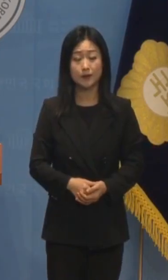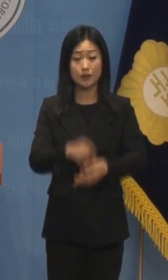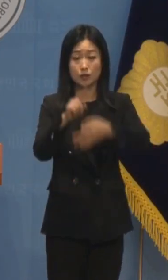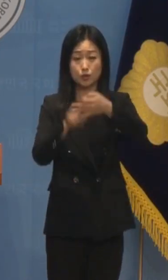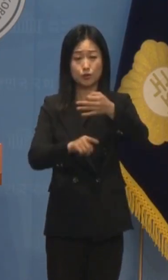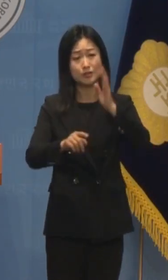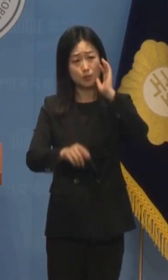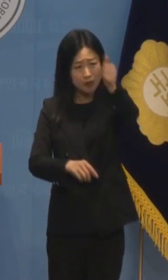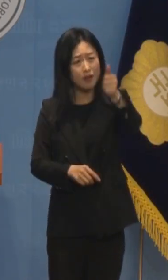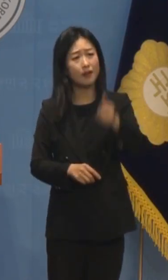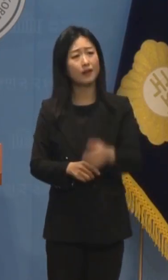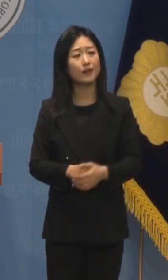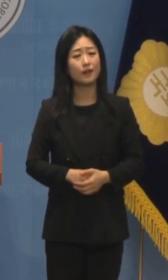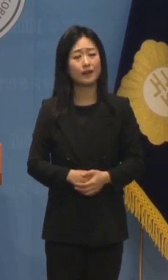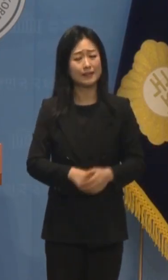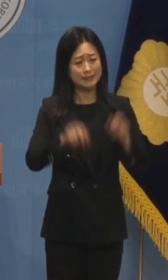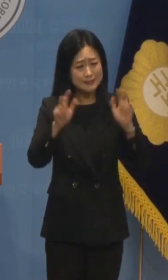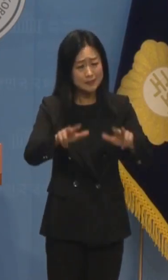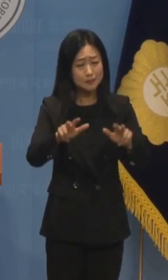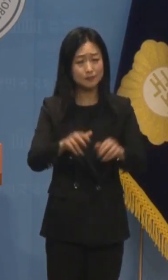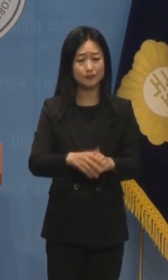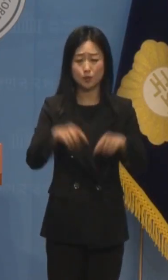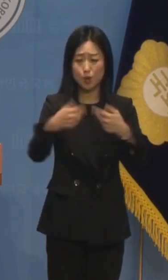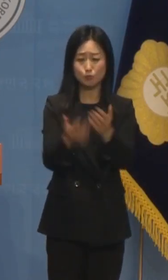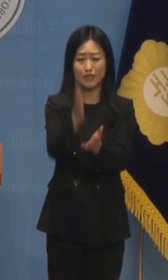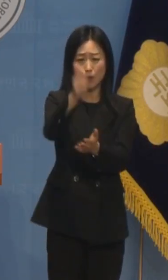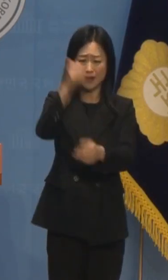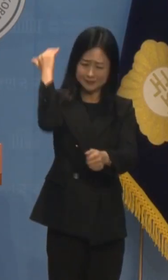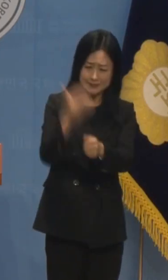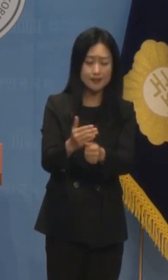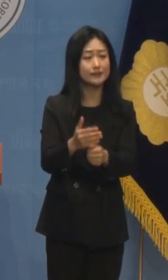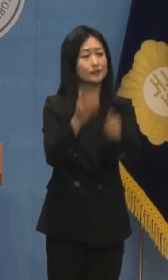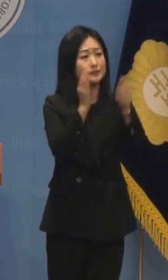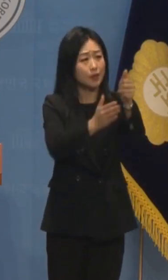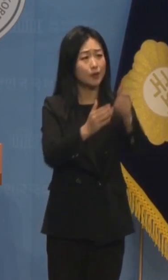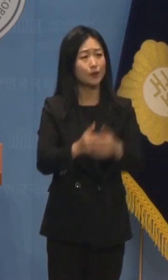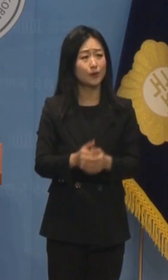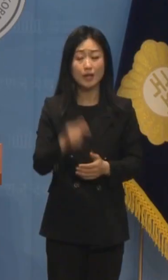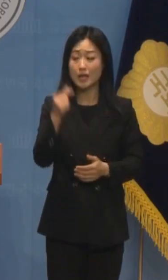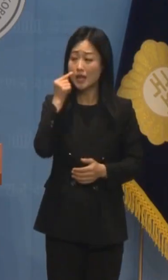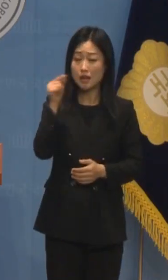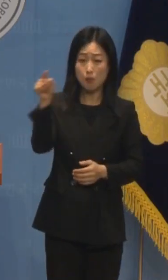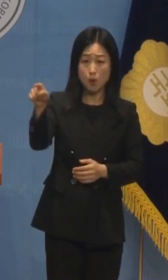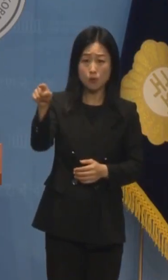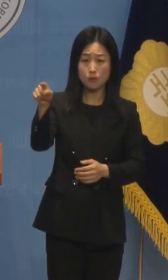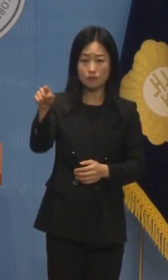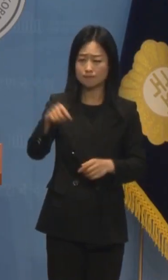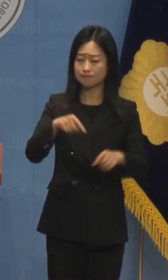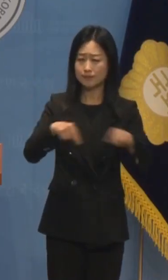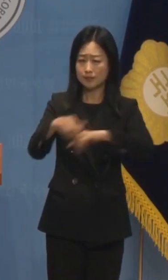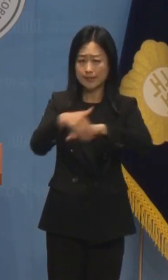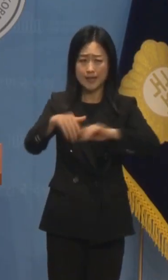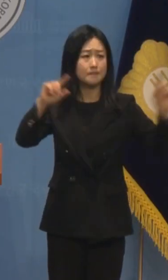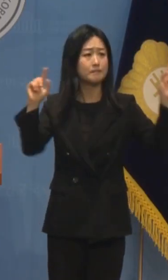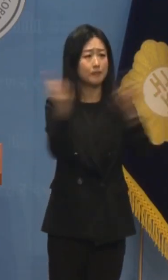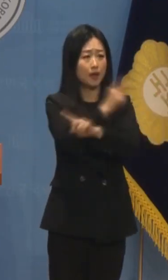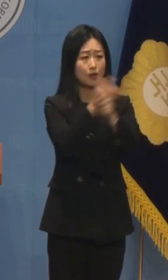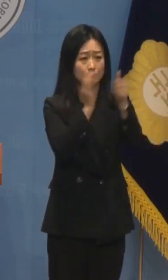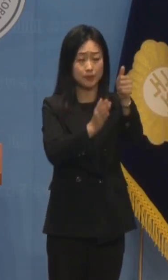윤석열 대통령은 당장 조태열 외교부 장관을 경질하고 대일 외교 기조를 전면